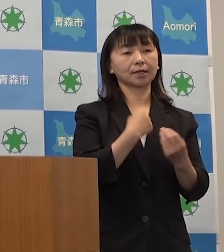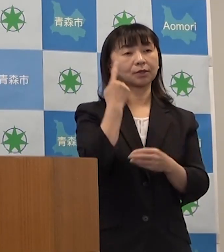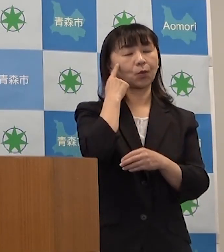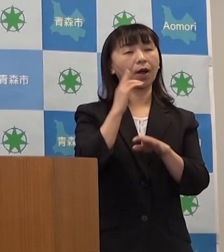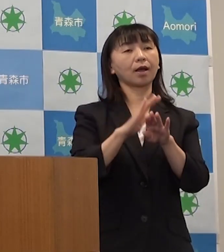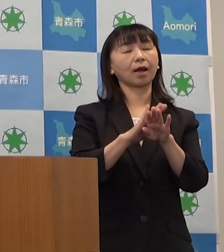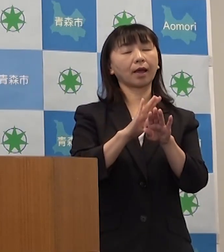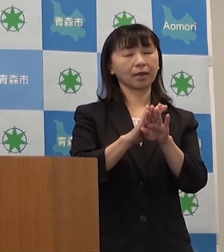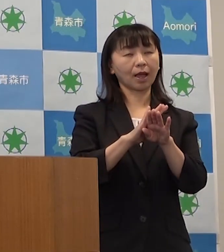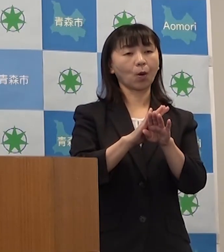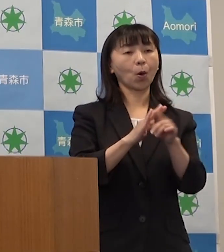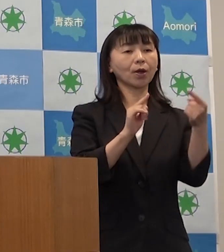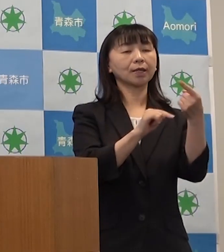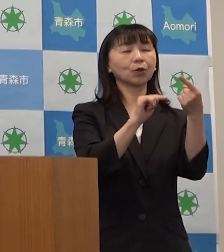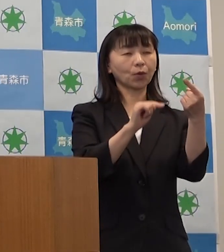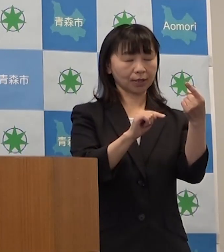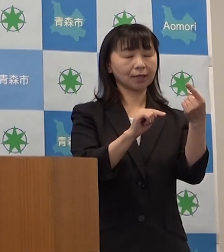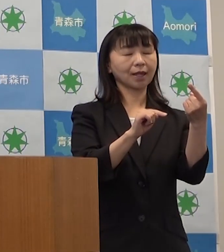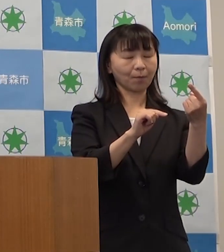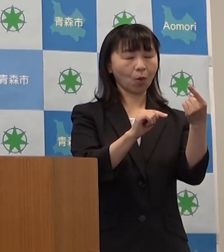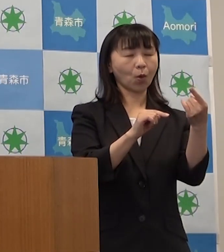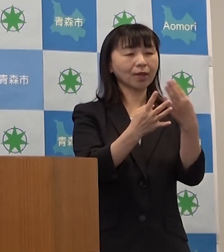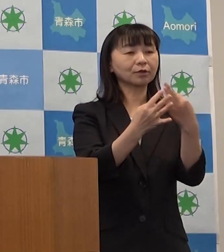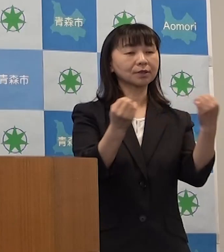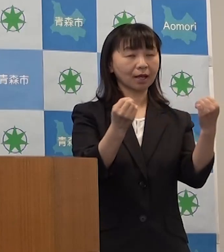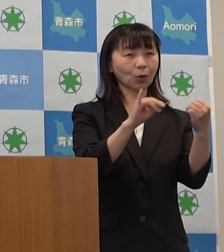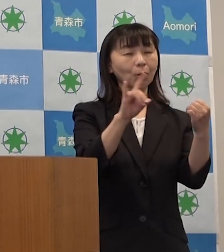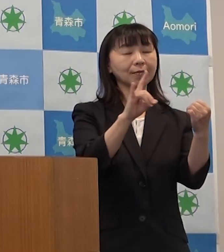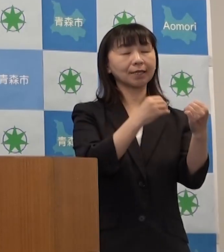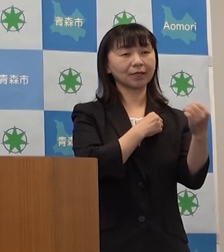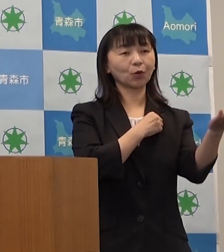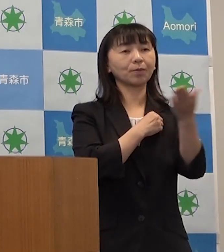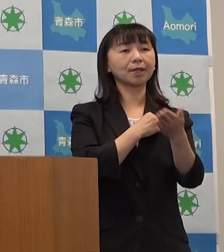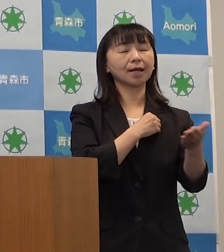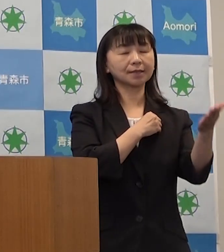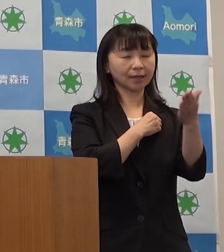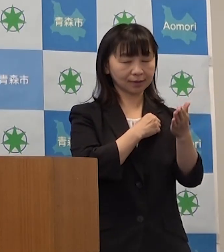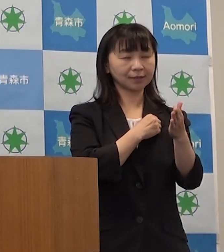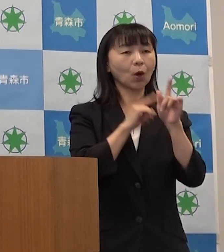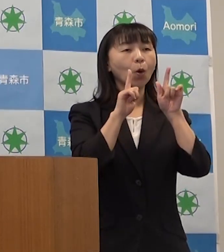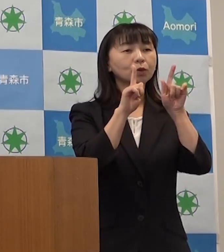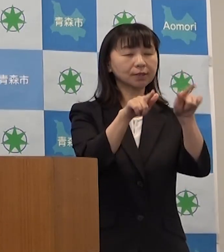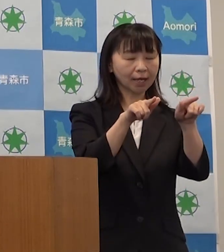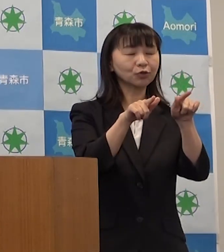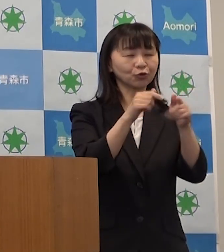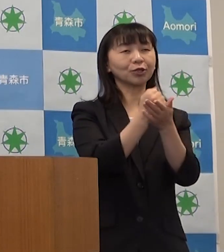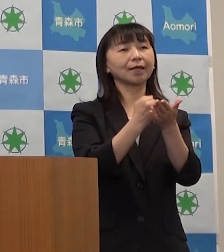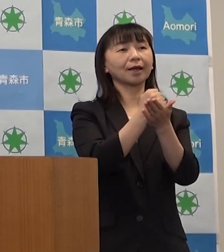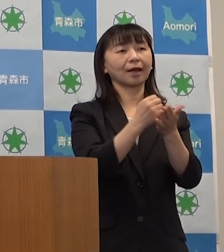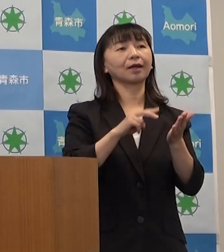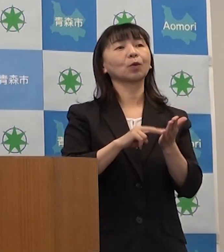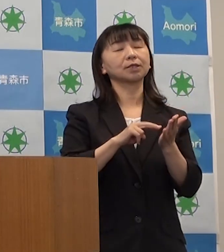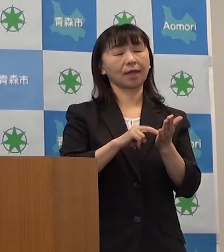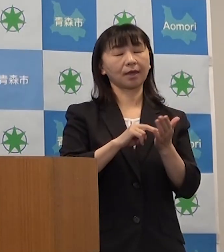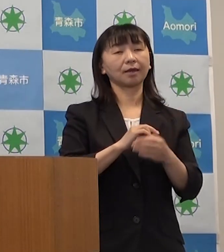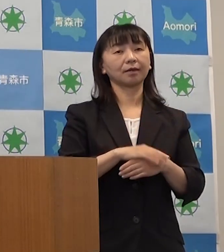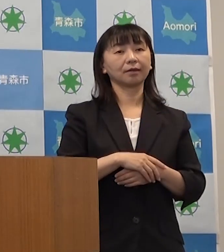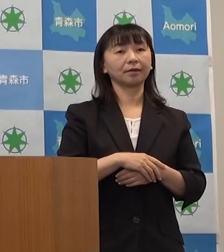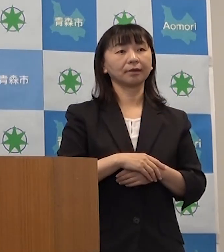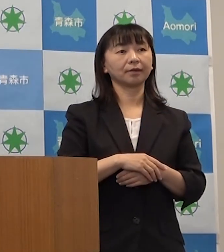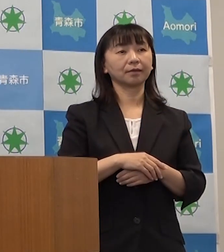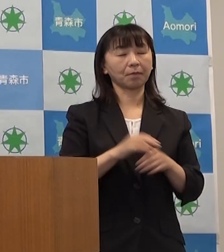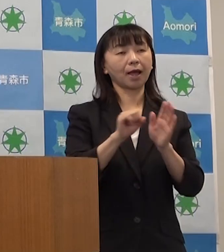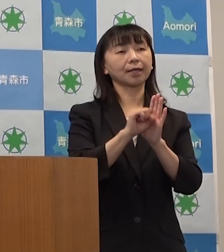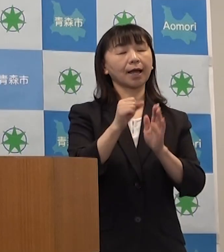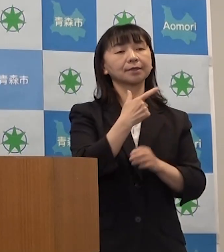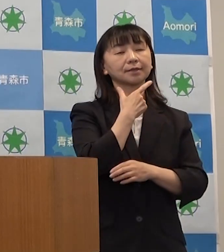考えを一人でも多くの議員の先生方にご理解をいただく絶好の機会として、それを生